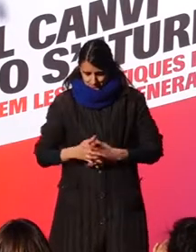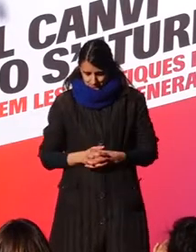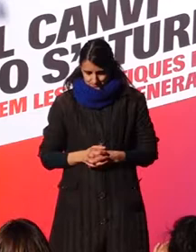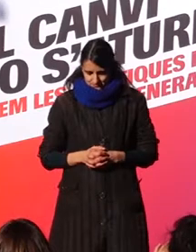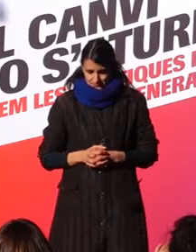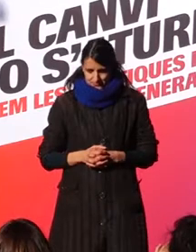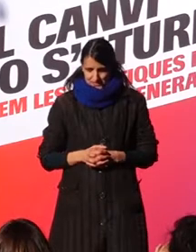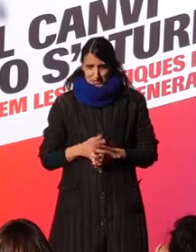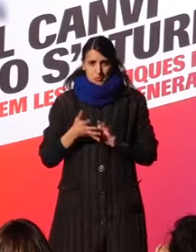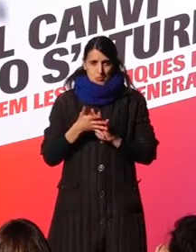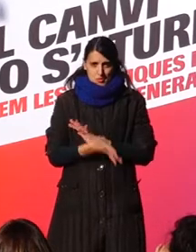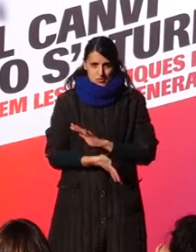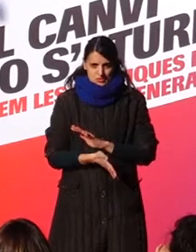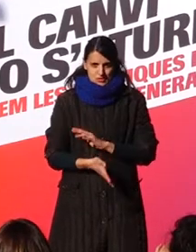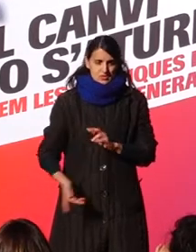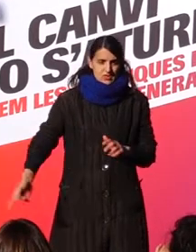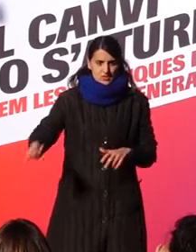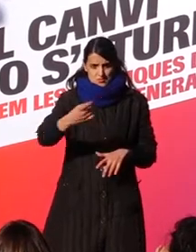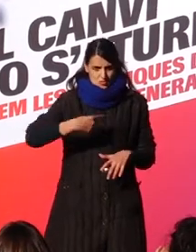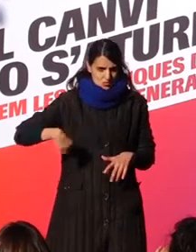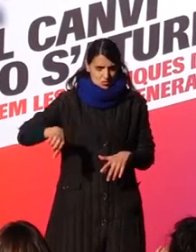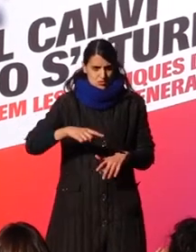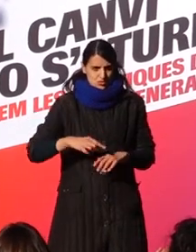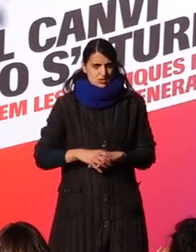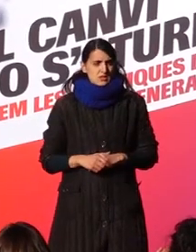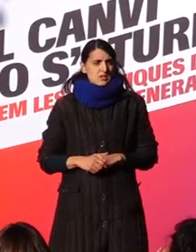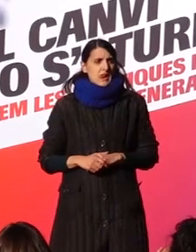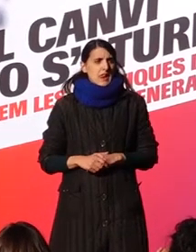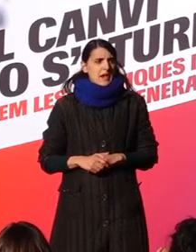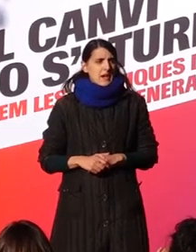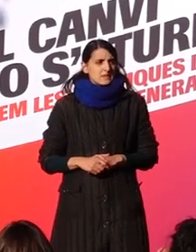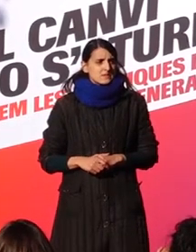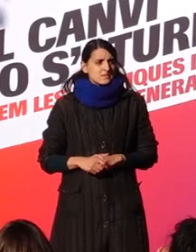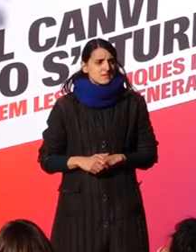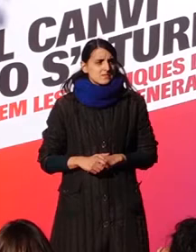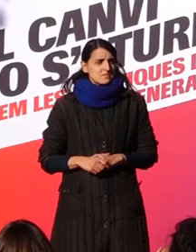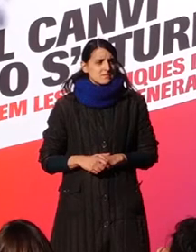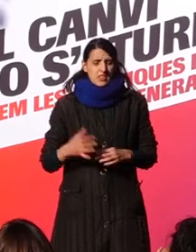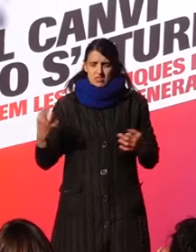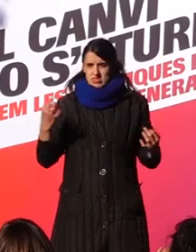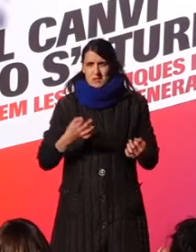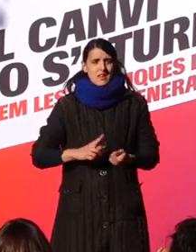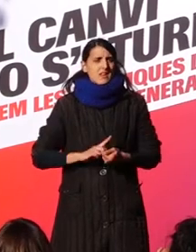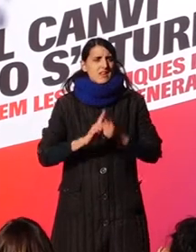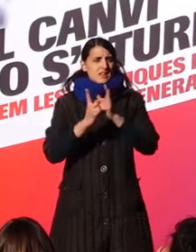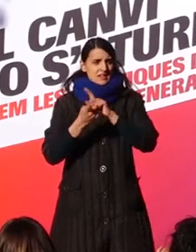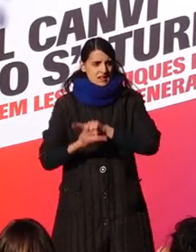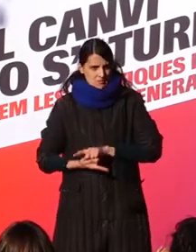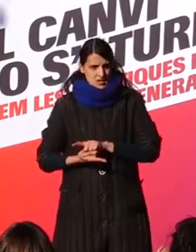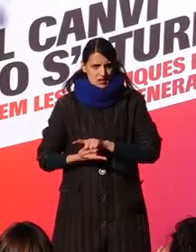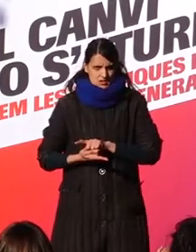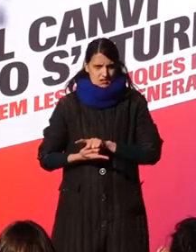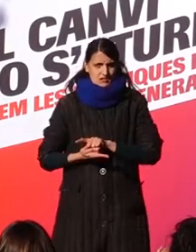por eso hechos tenemos que con tenemos que cambiar ese es medios